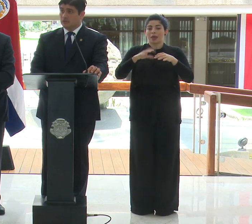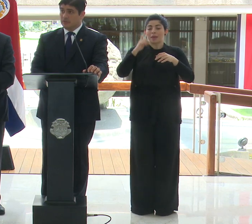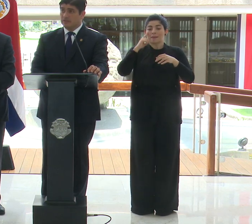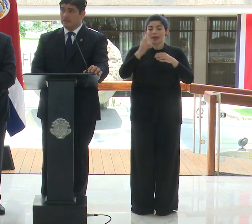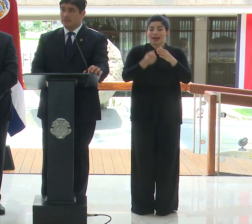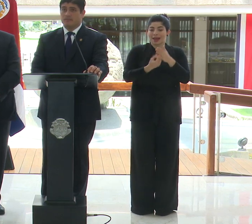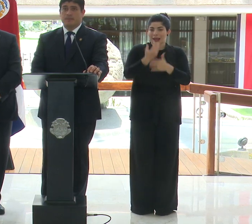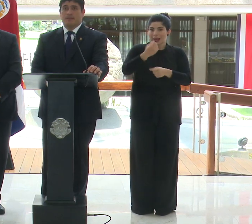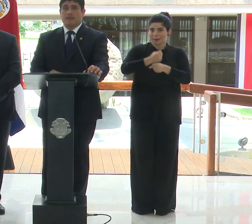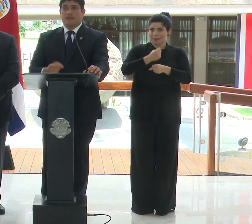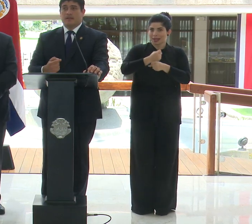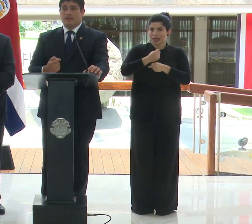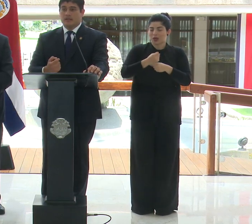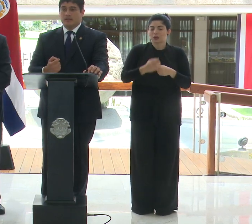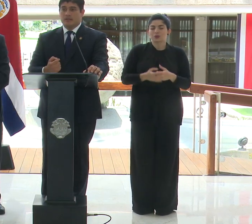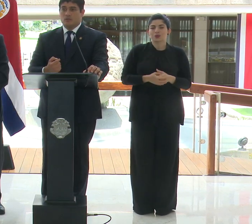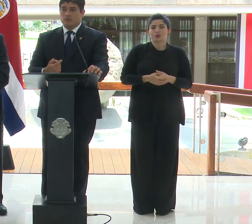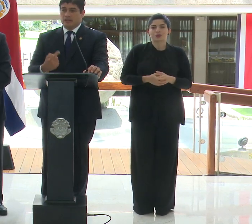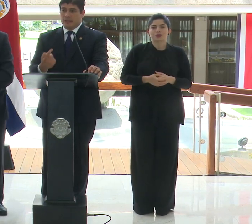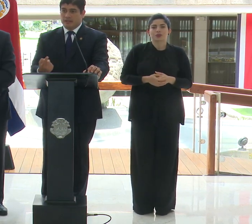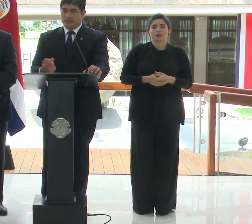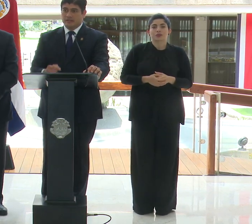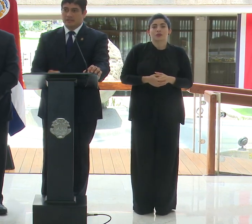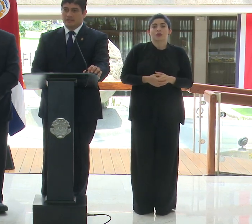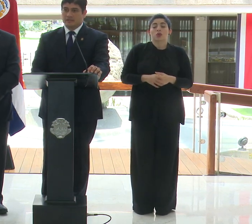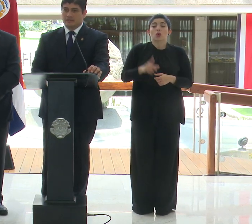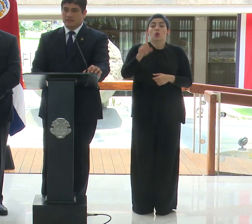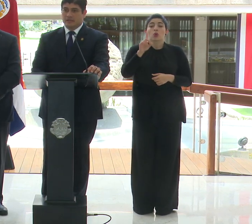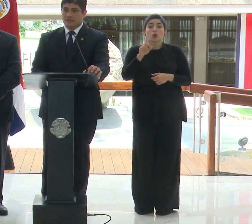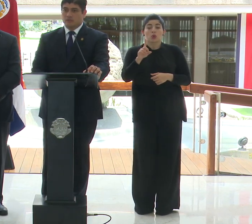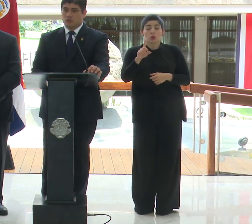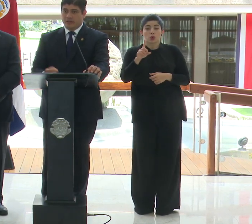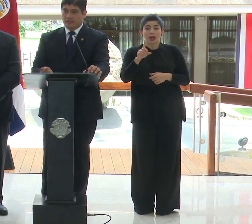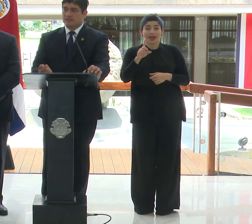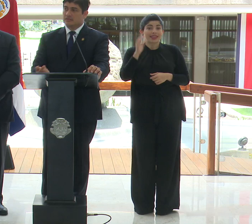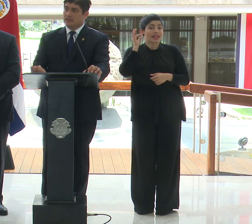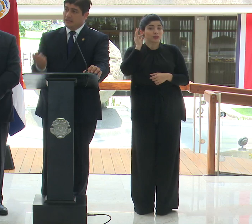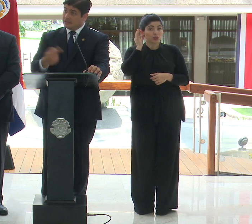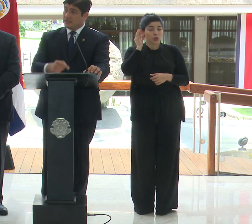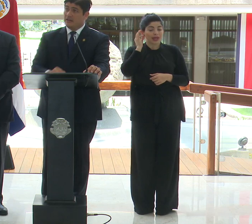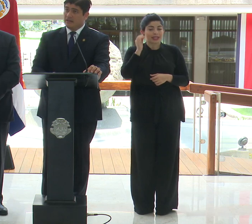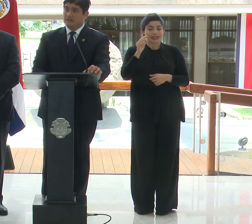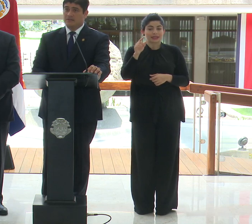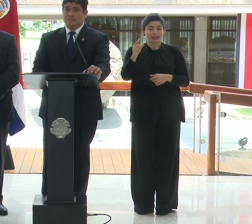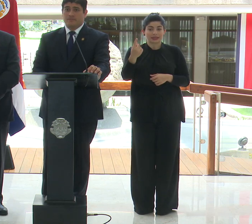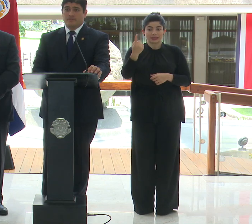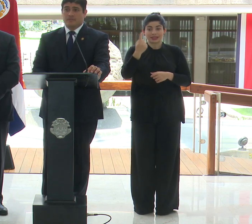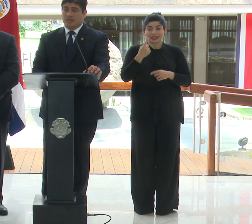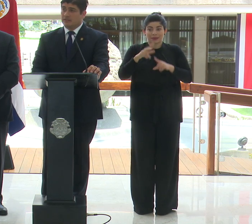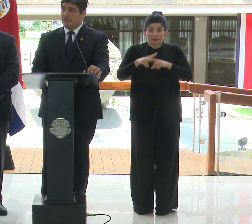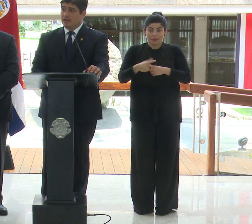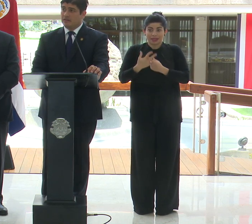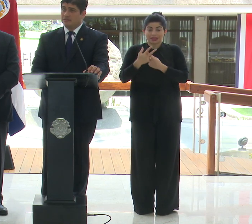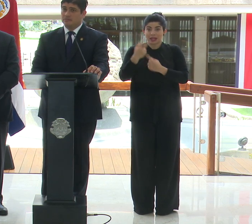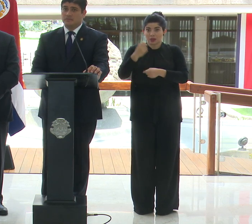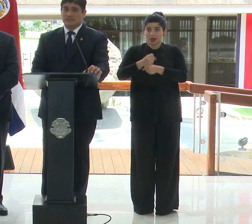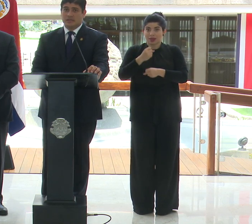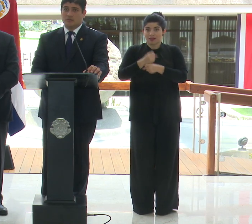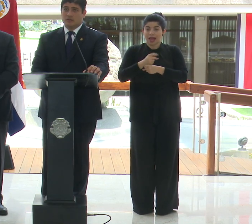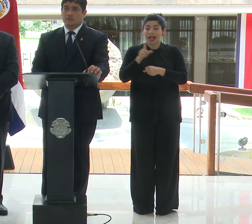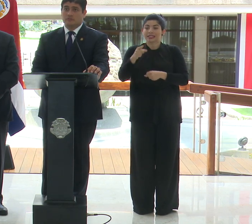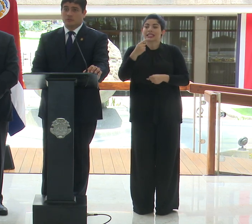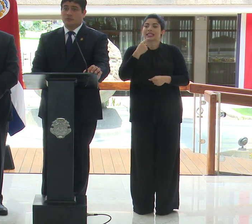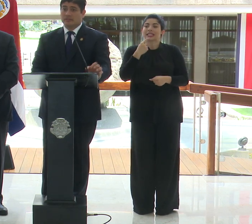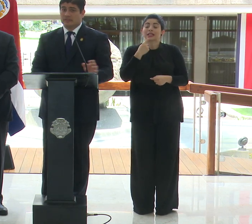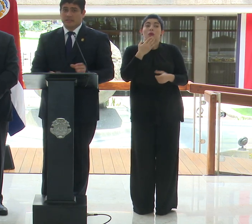empleo, casualmente. Y una de las mujeres que iniciaba a trabajar